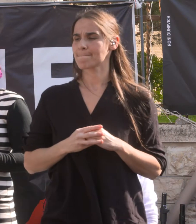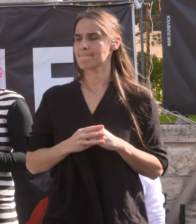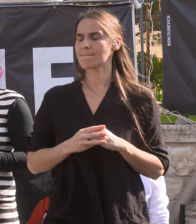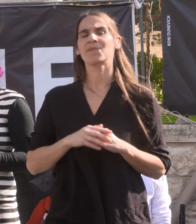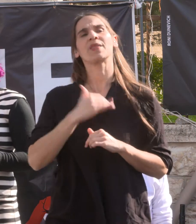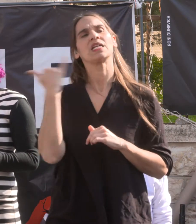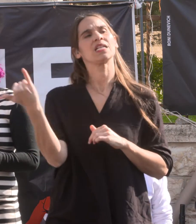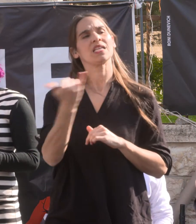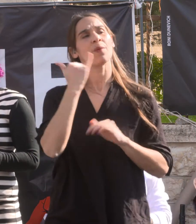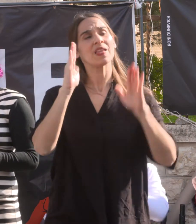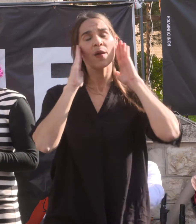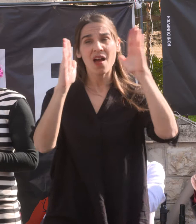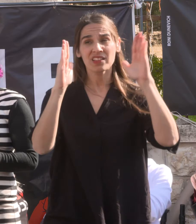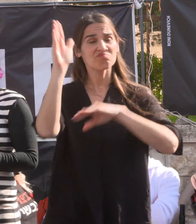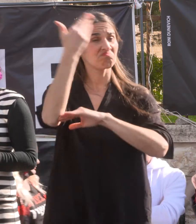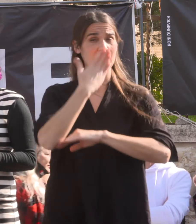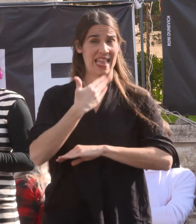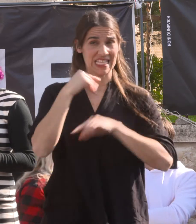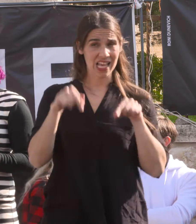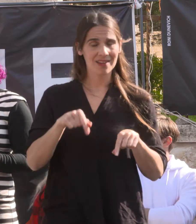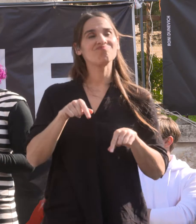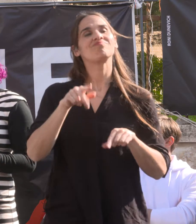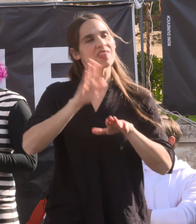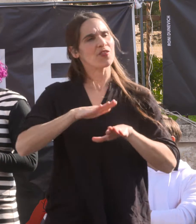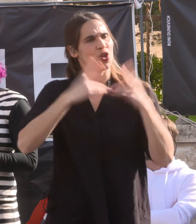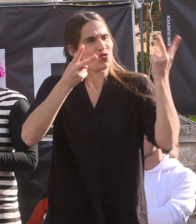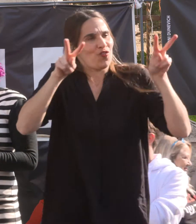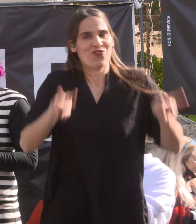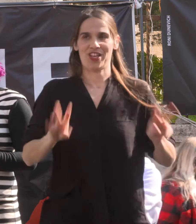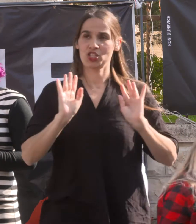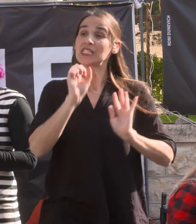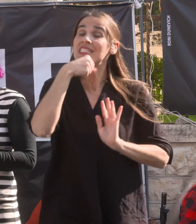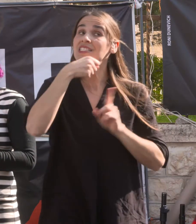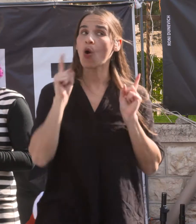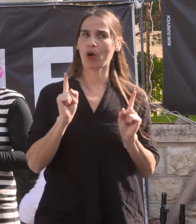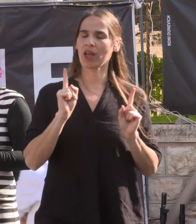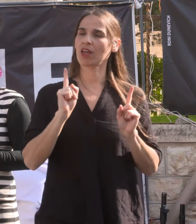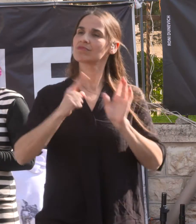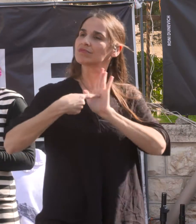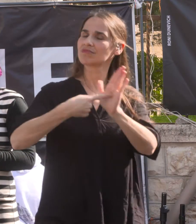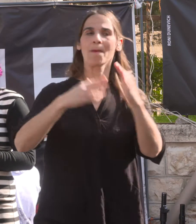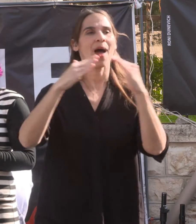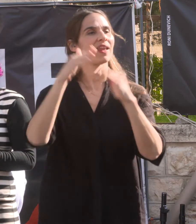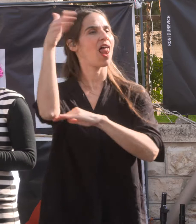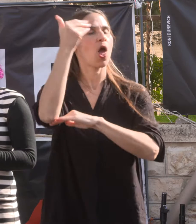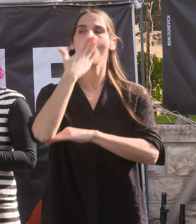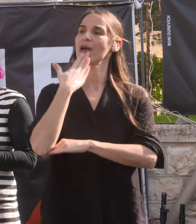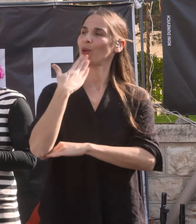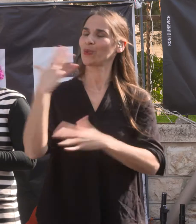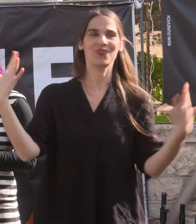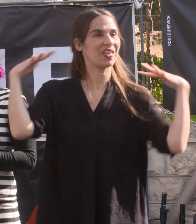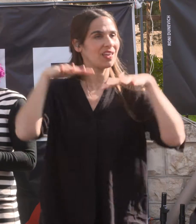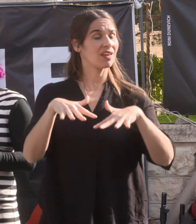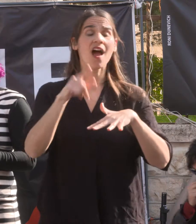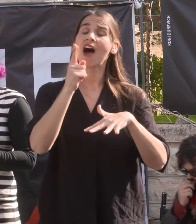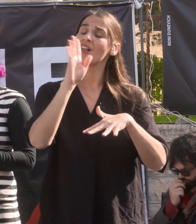תמיד האמנתי שלמדינת ישראל יש תפקיד חשוב, היסטורי, להוות בית ללאום היהודי, אך גם